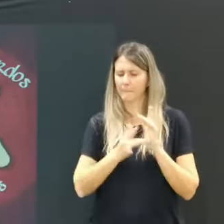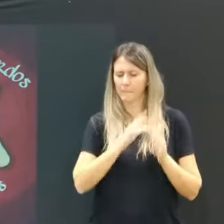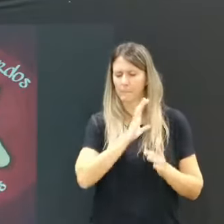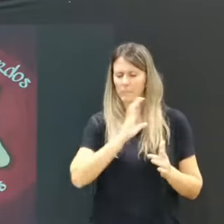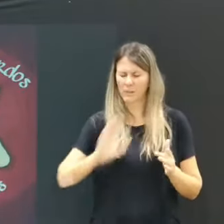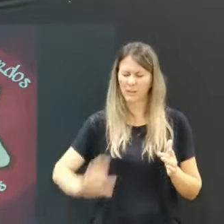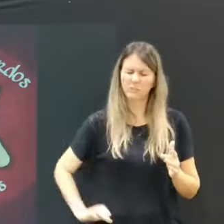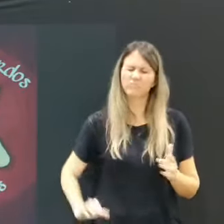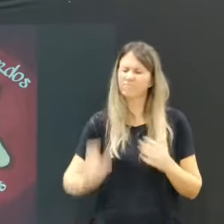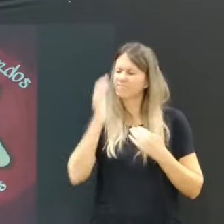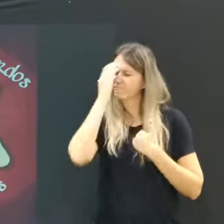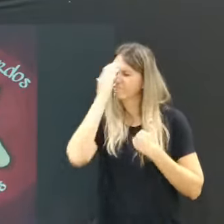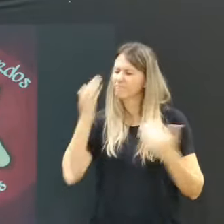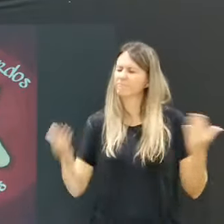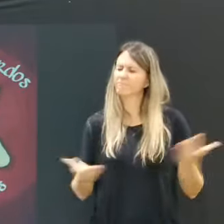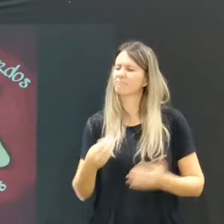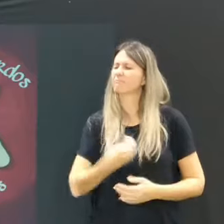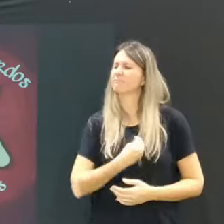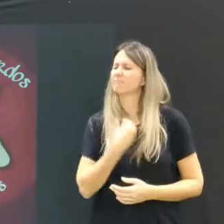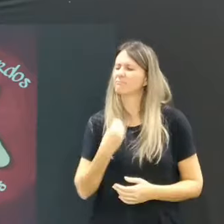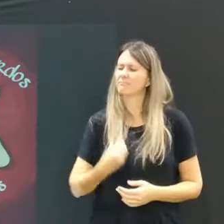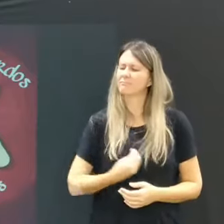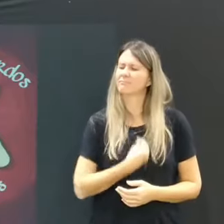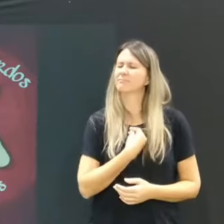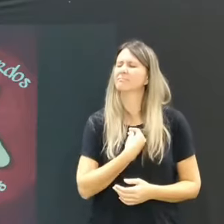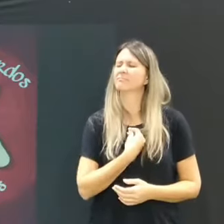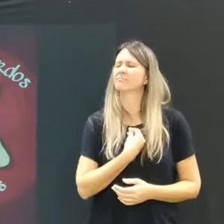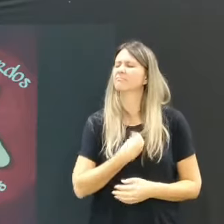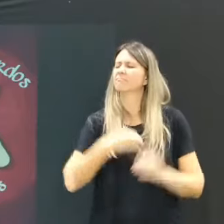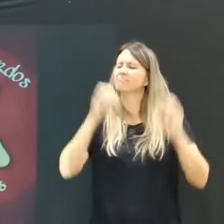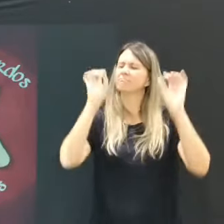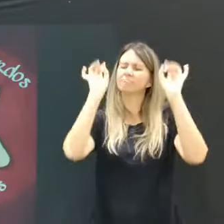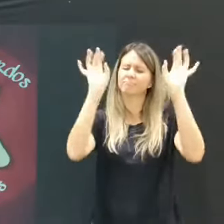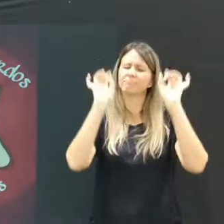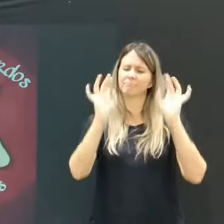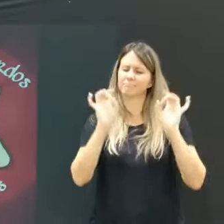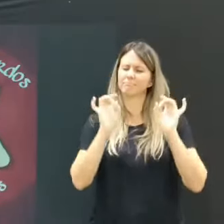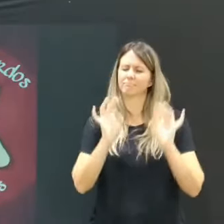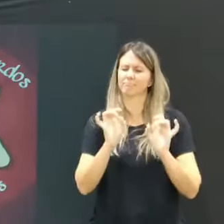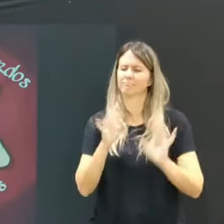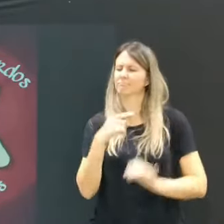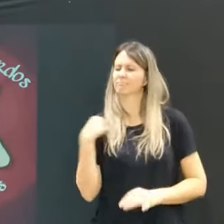Senhor Jesus Cristo, nós te agradecemos pela vida